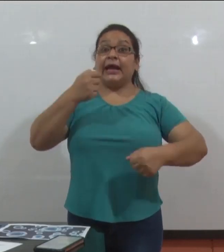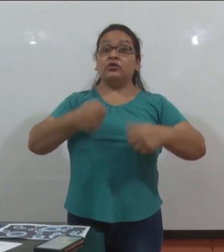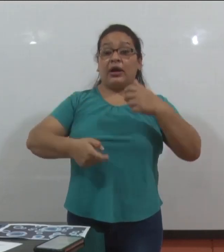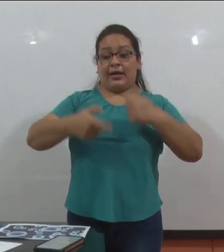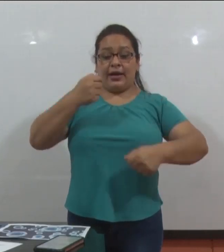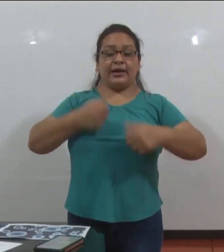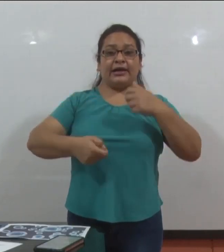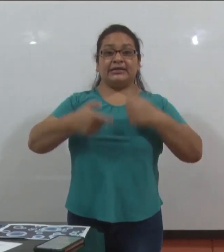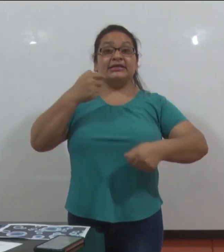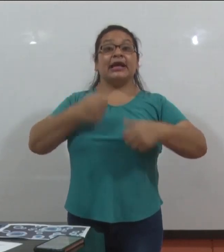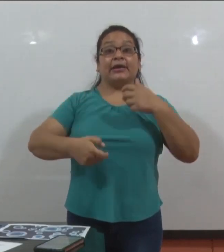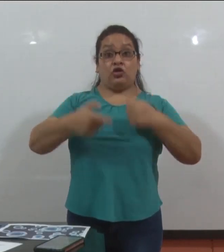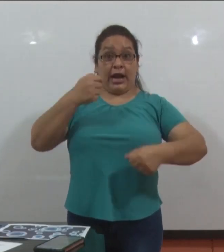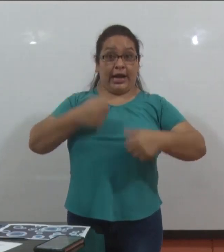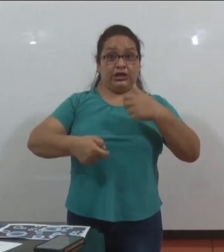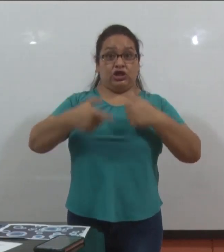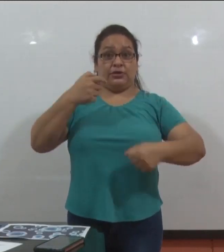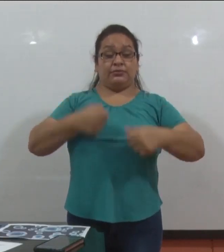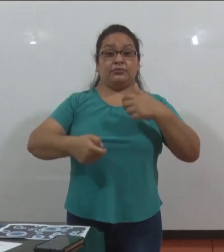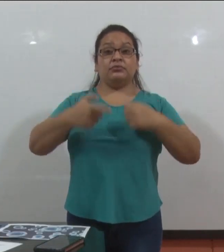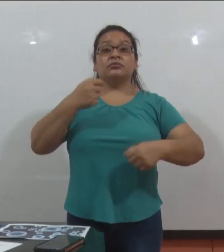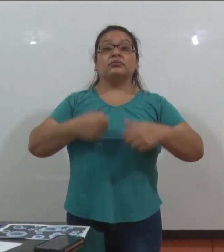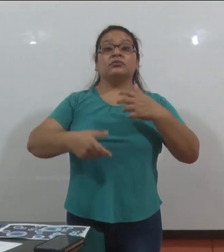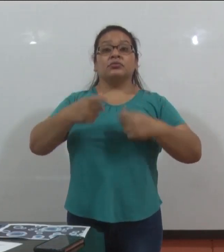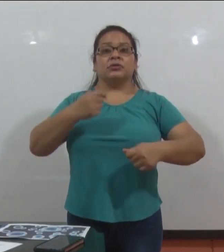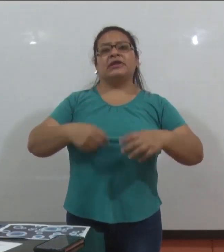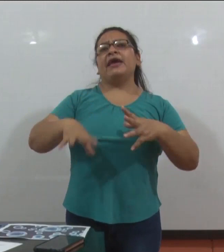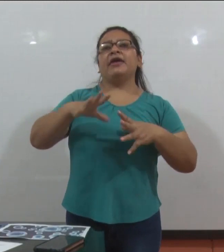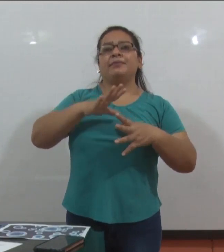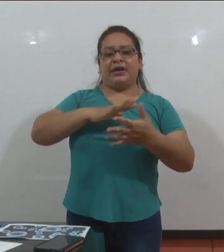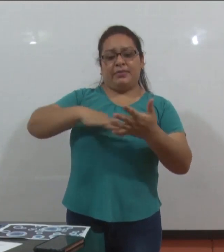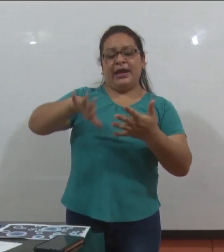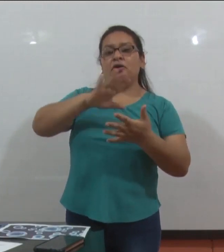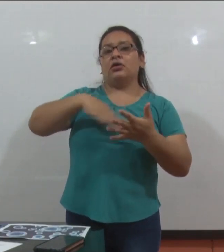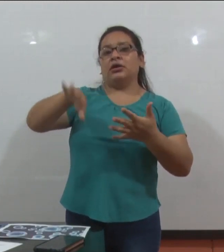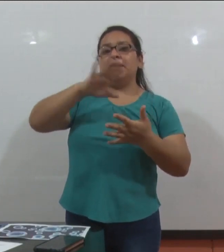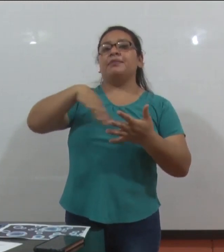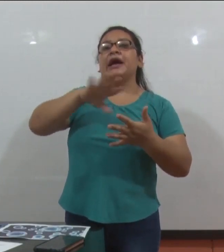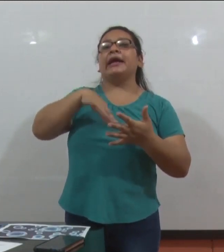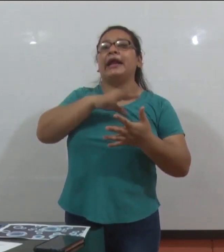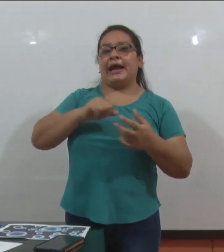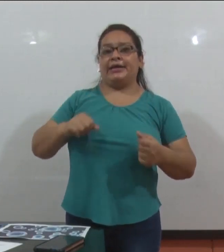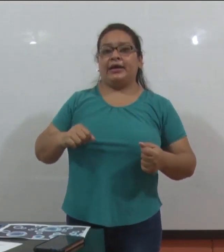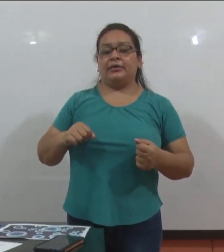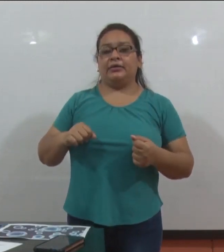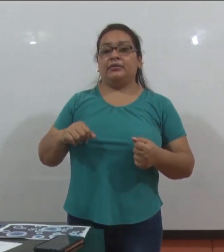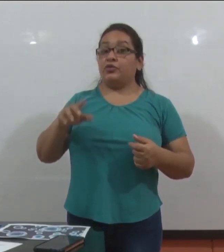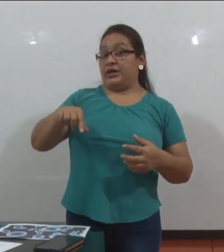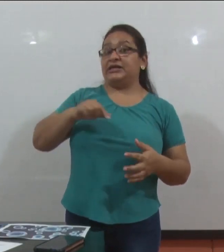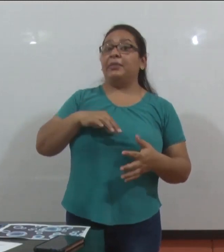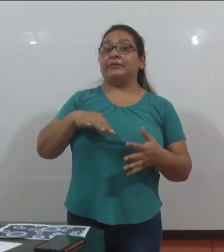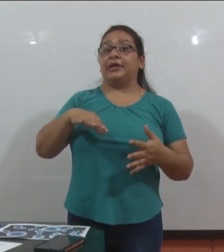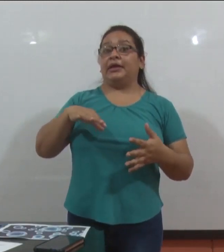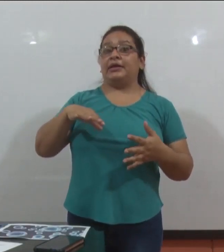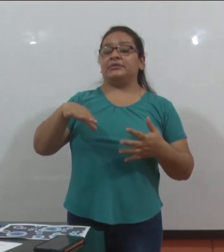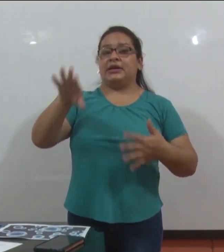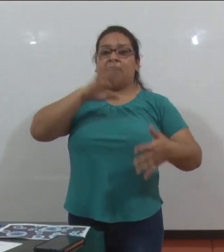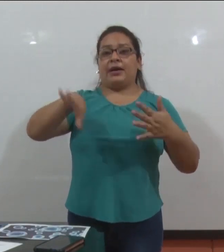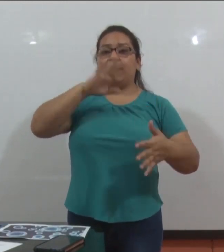destetando a la vaca, que están sacando la leche, deben primero limpiar el área por esas bacterias, lavarla